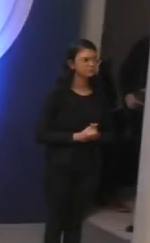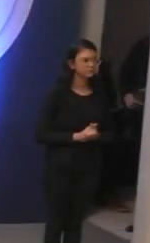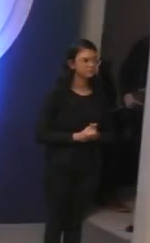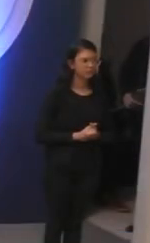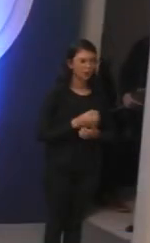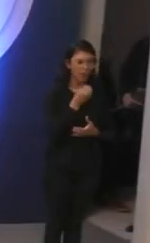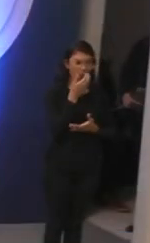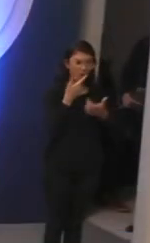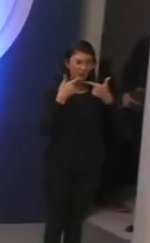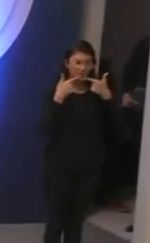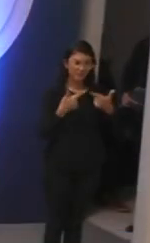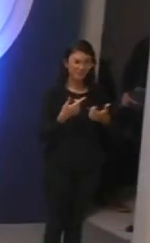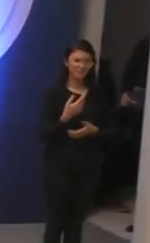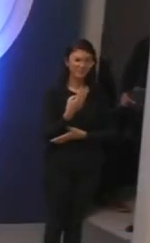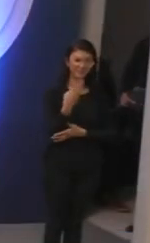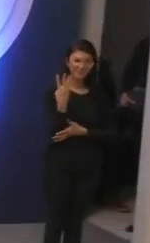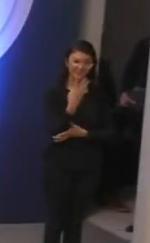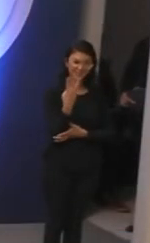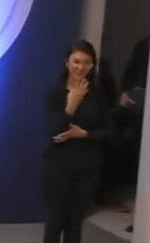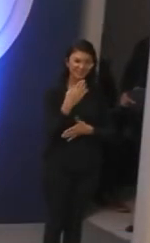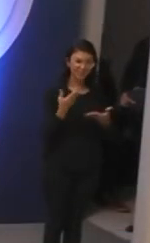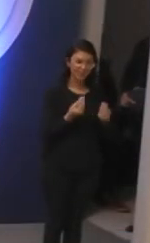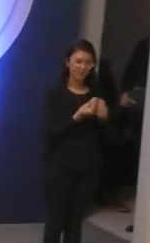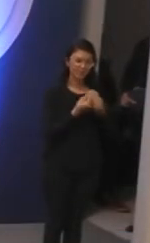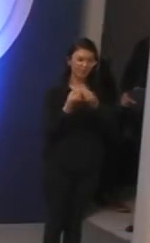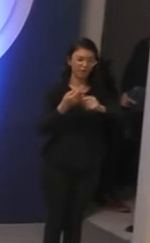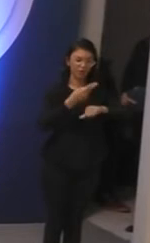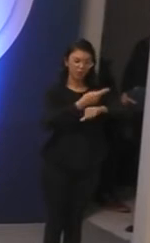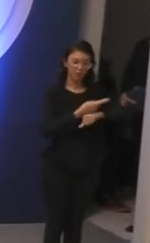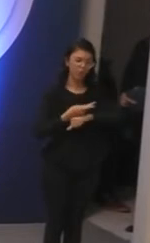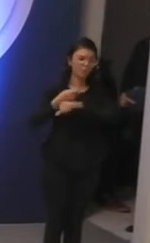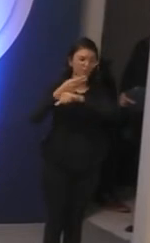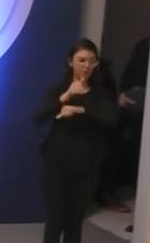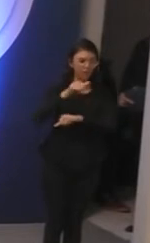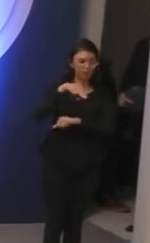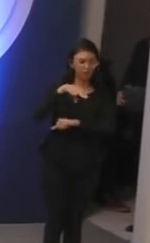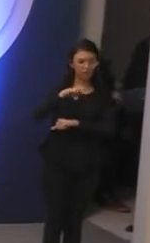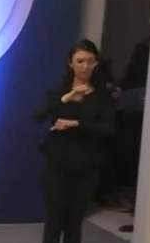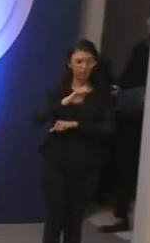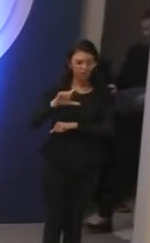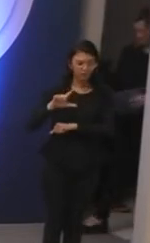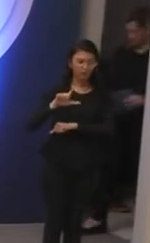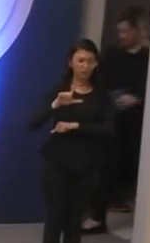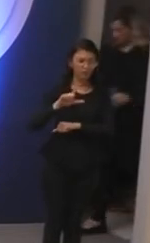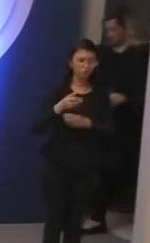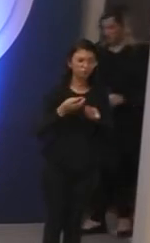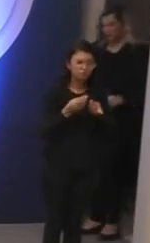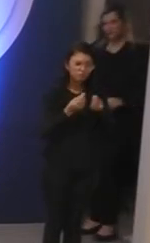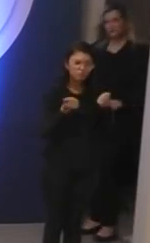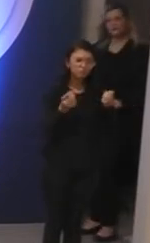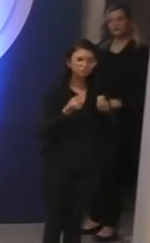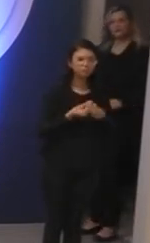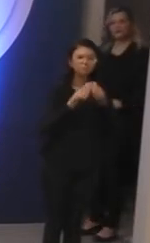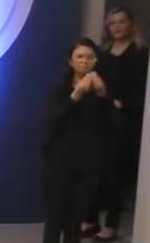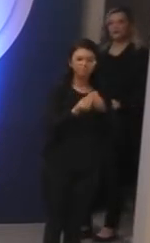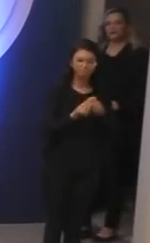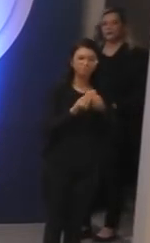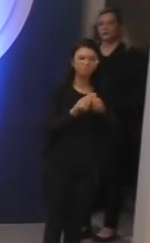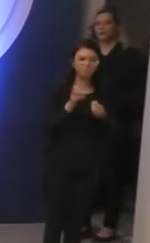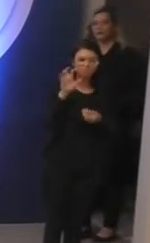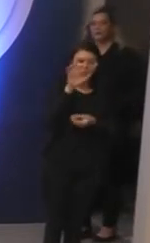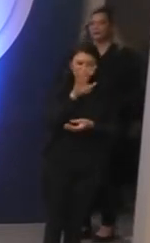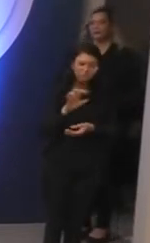Boa sorte às três e para a entrega do Prêmio ANEEL de Qualidade Região Sul, Sudeste e Centro-Oeste, até 30 mil